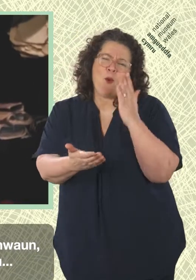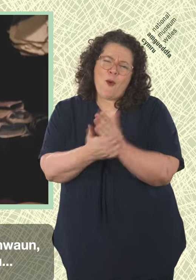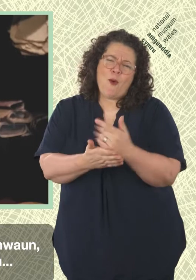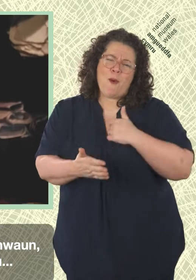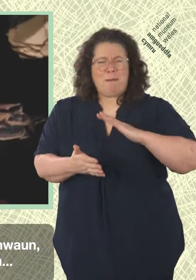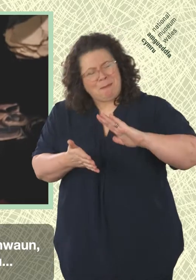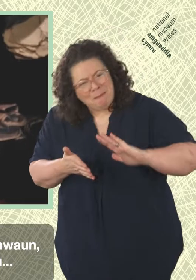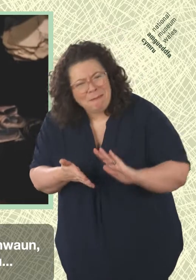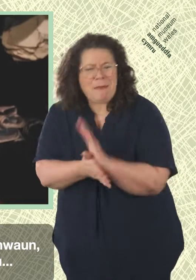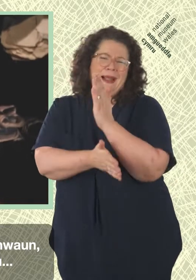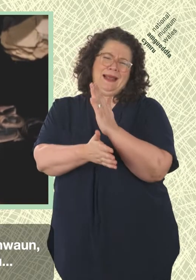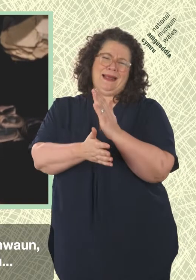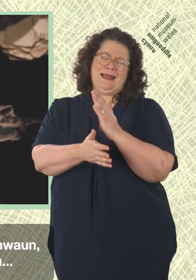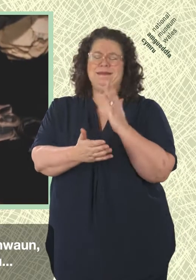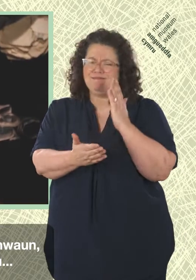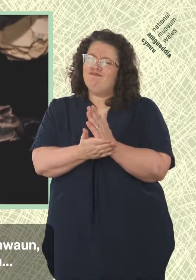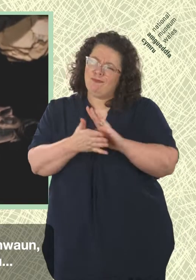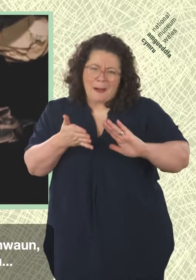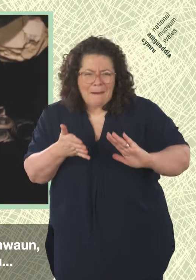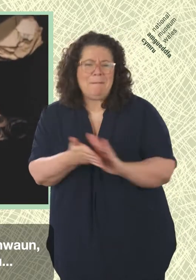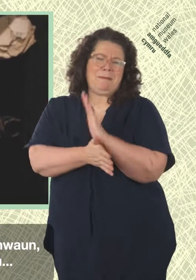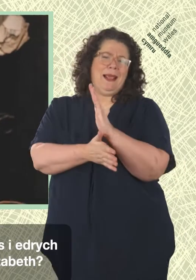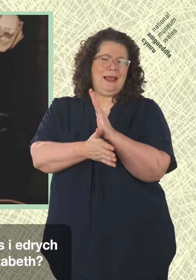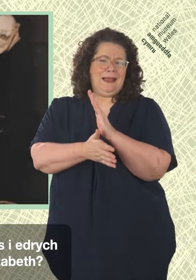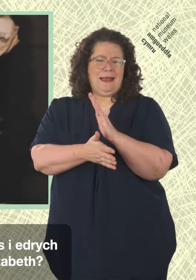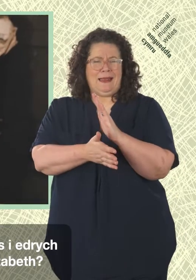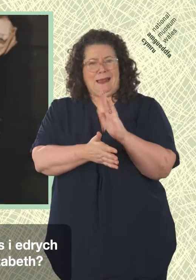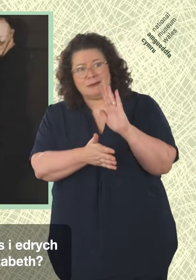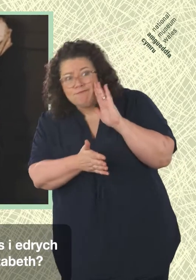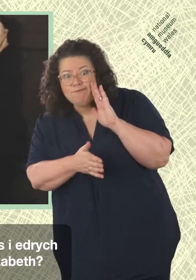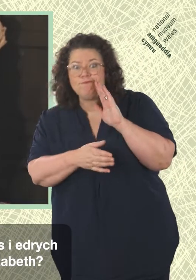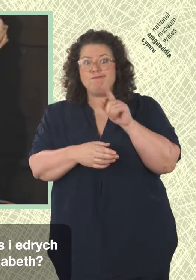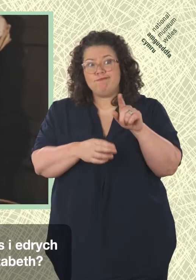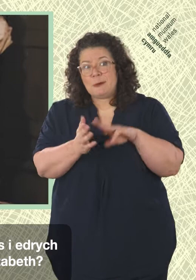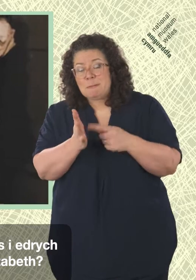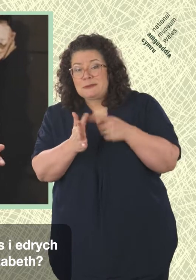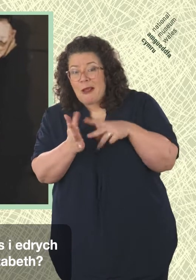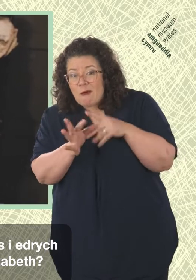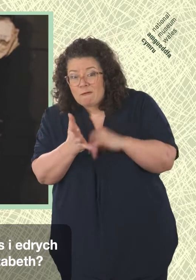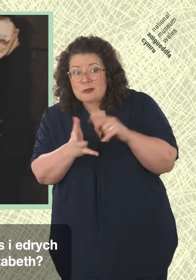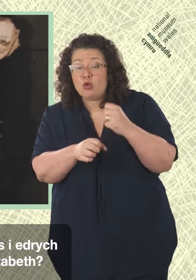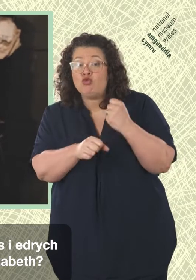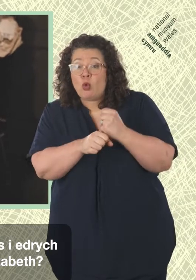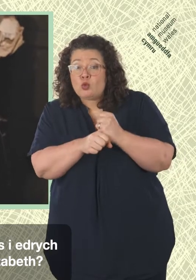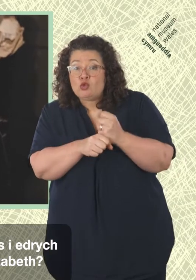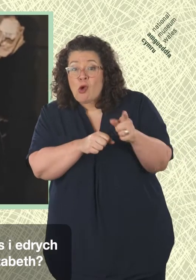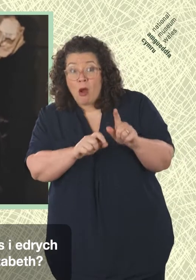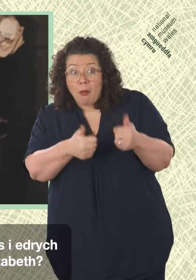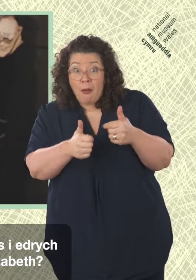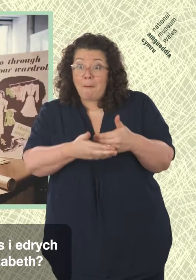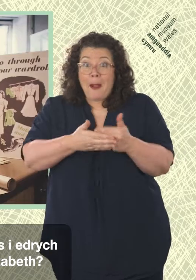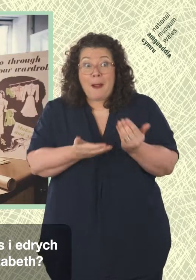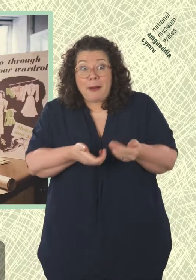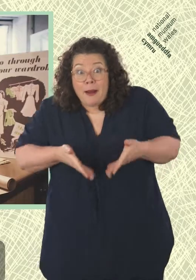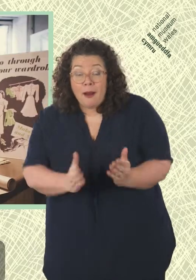Gwen o Blaenwaun, Gorllewin Cymru, sydd wedi dod i Dowlais i edrych ar ôl a helpu babi